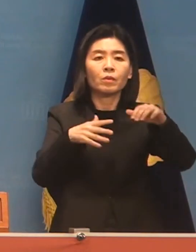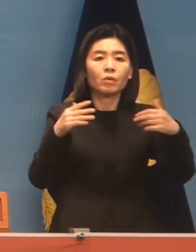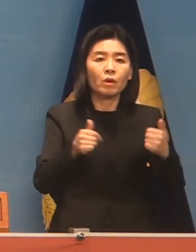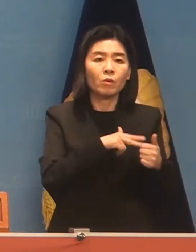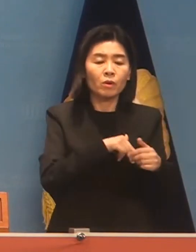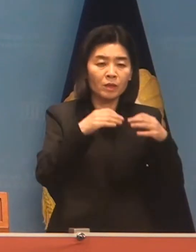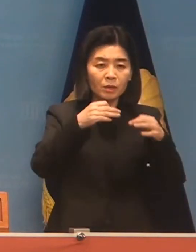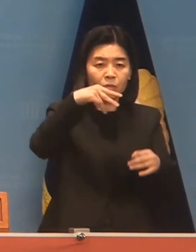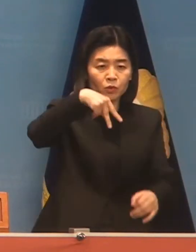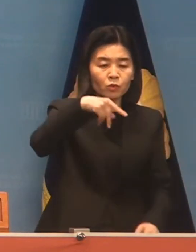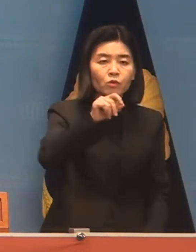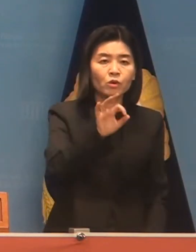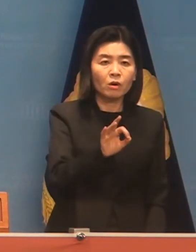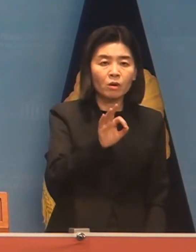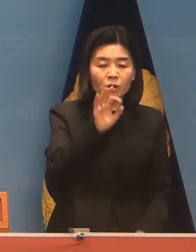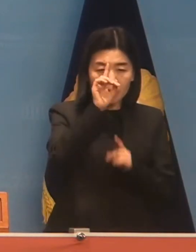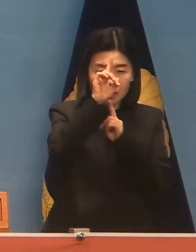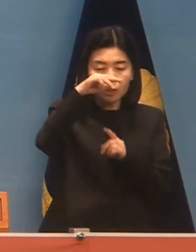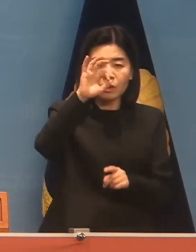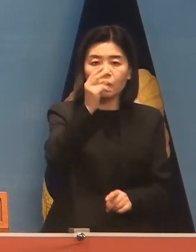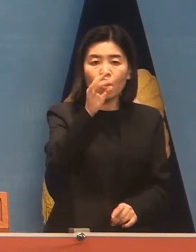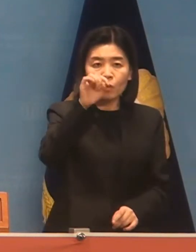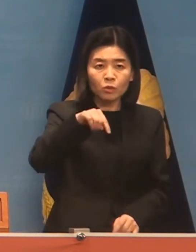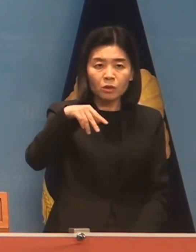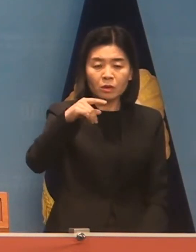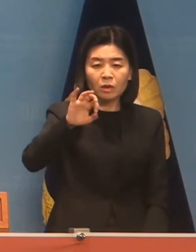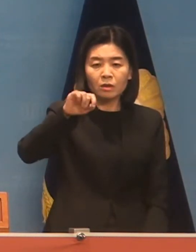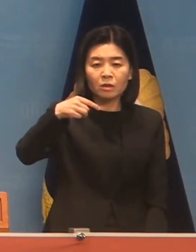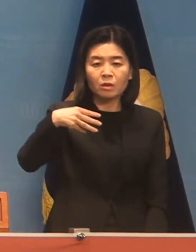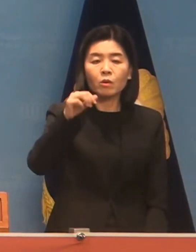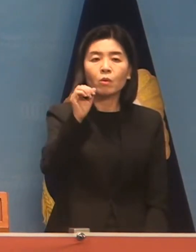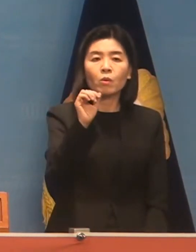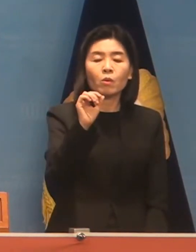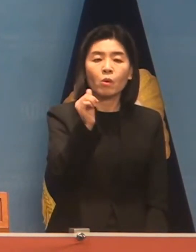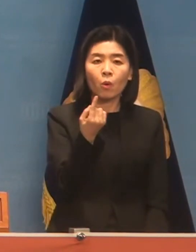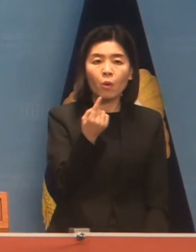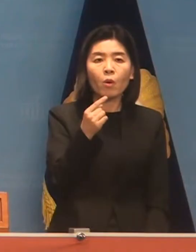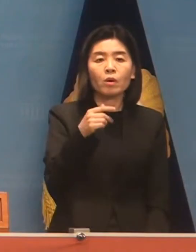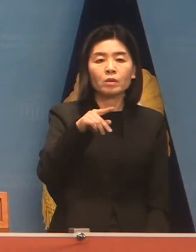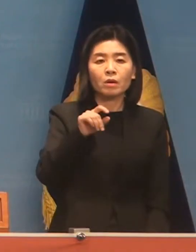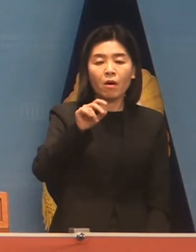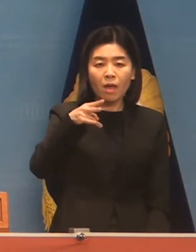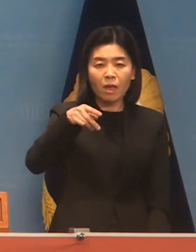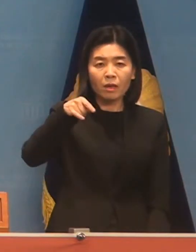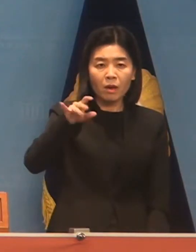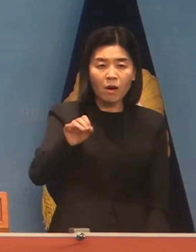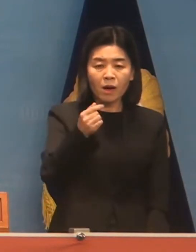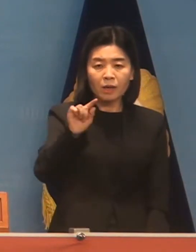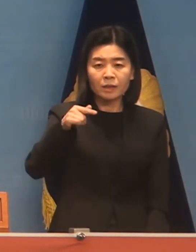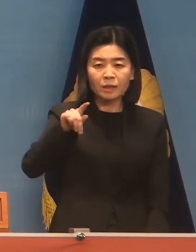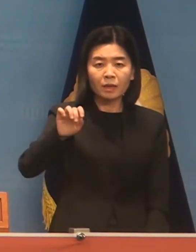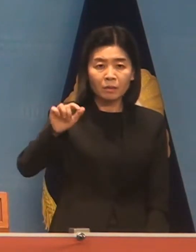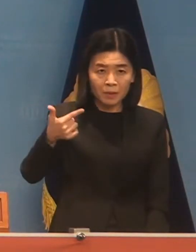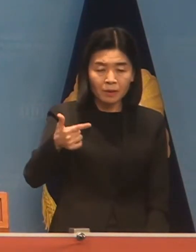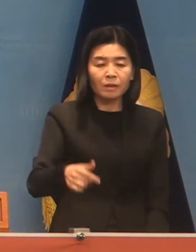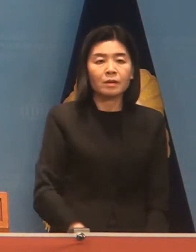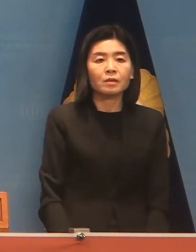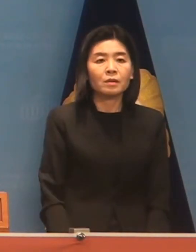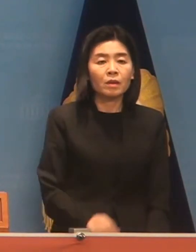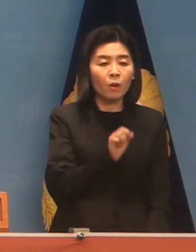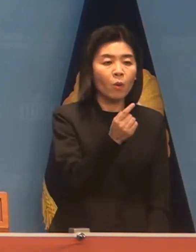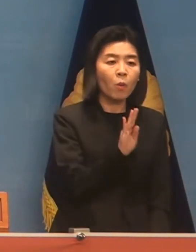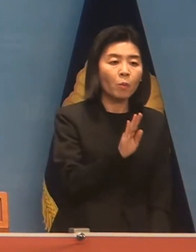국회의원 김주영, 이용우, 정우로, 정혜경, 한창민, 한국옵티컬 하이테크 지회, 세종호텔